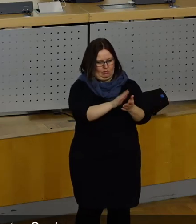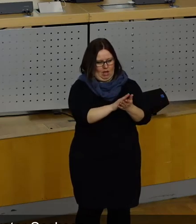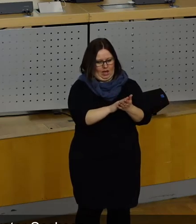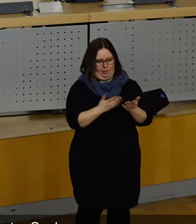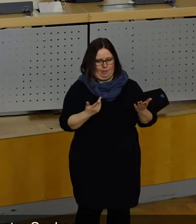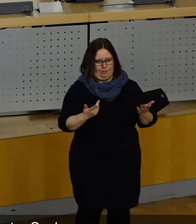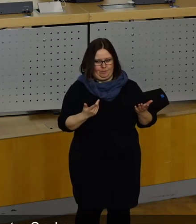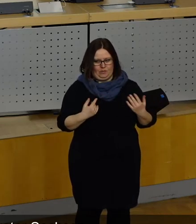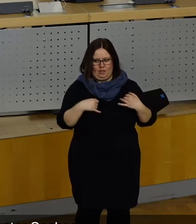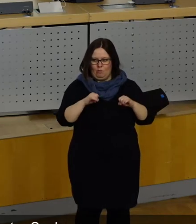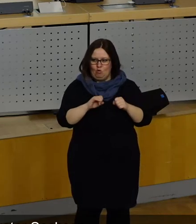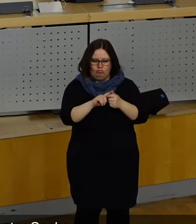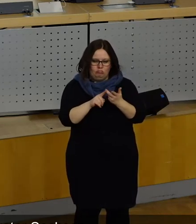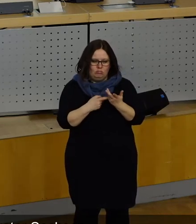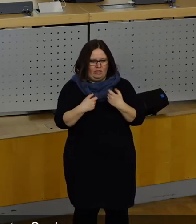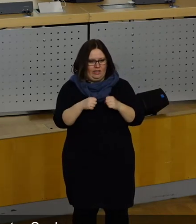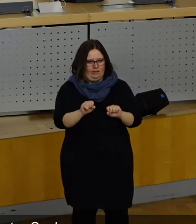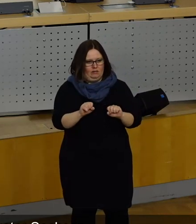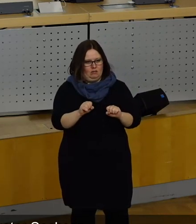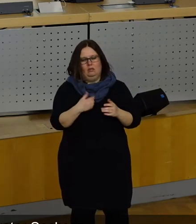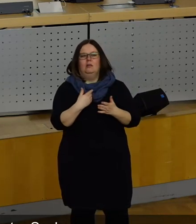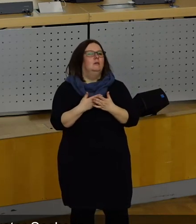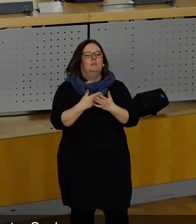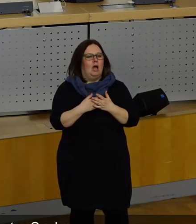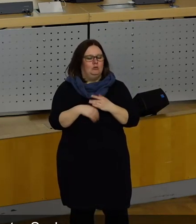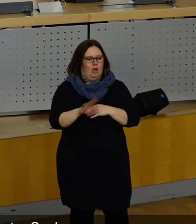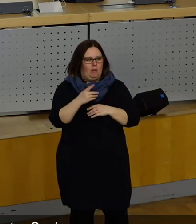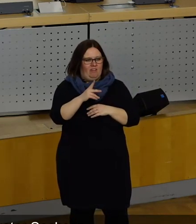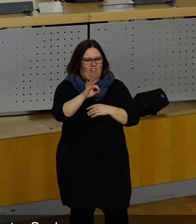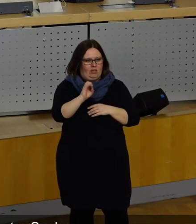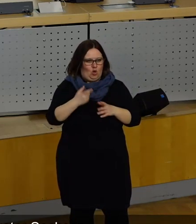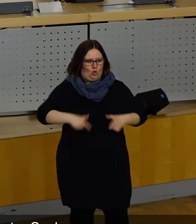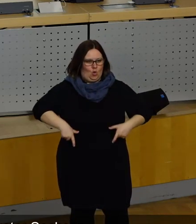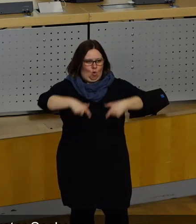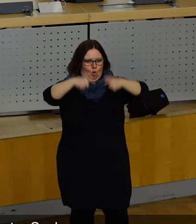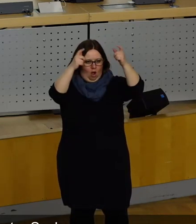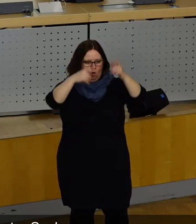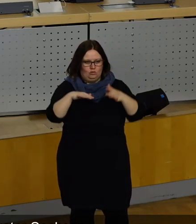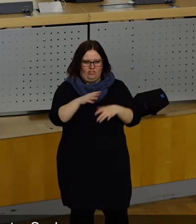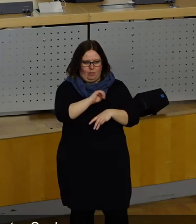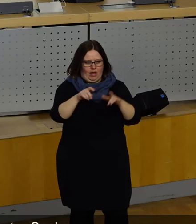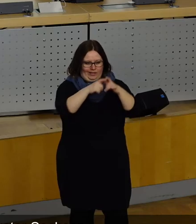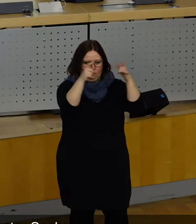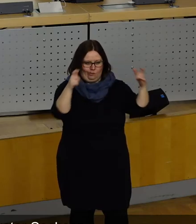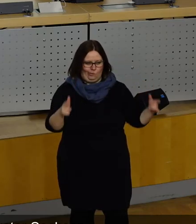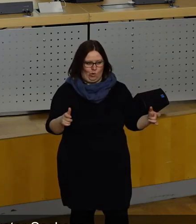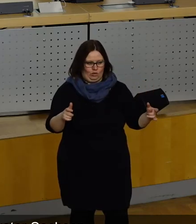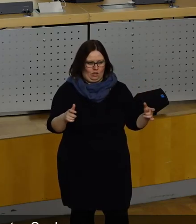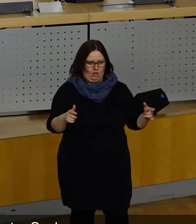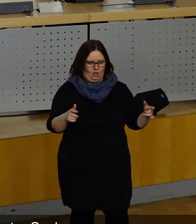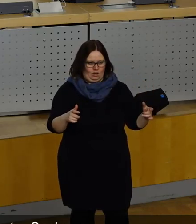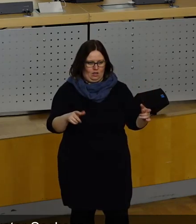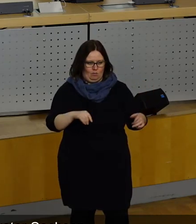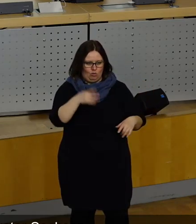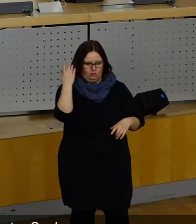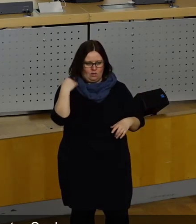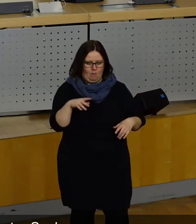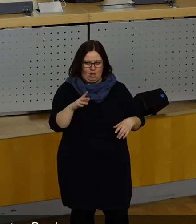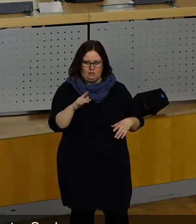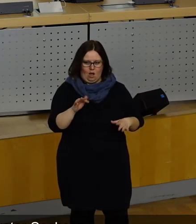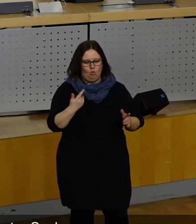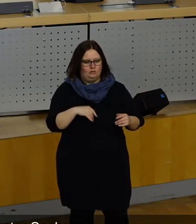Es ist gelungen, einige Dinge zu verhindern. Ich bin dann nochmal am Tadikom-Hochhaus nahe der Marienbrücke. Das würde ja wahrscheinlich nach dem